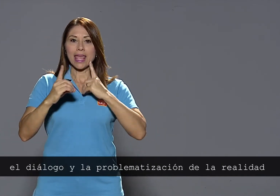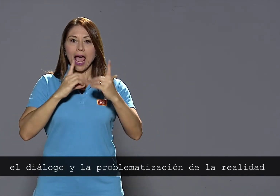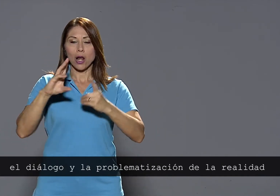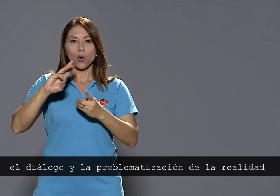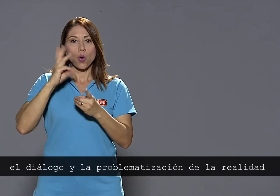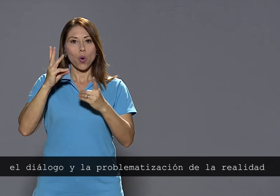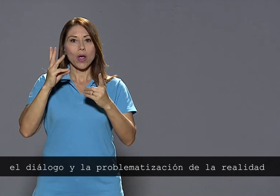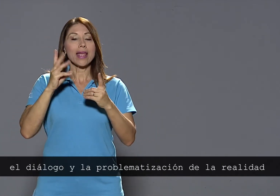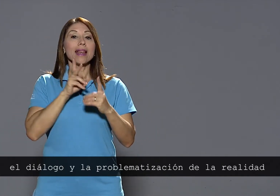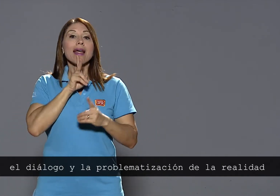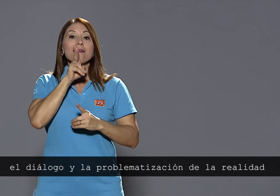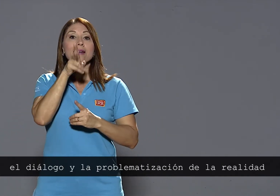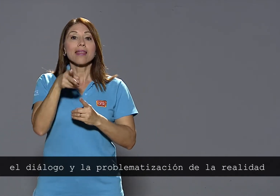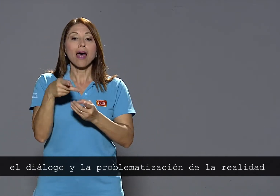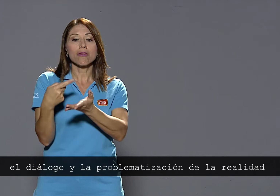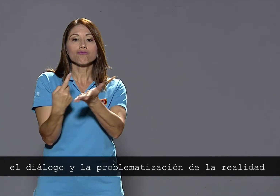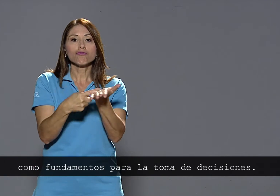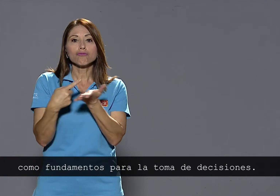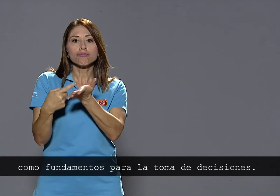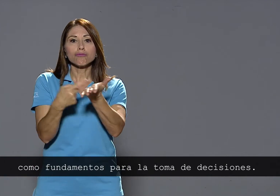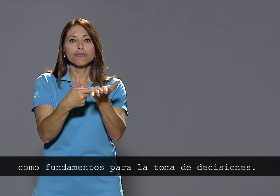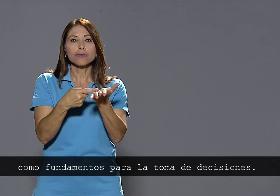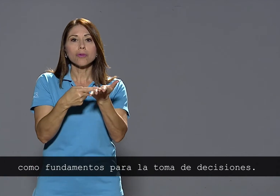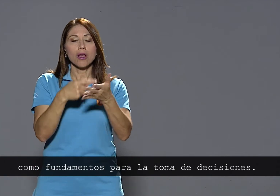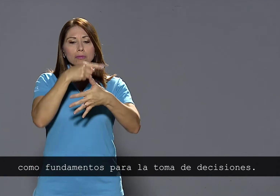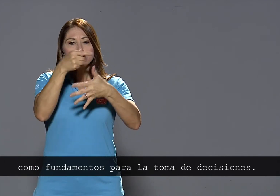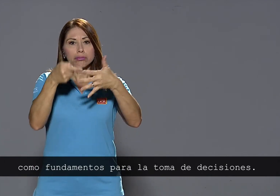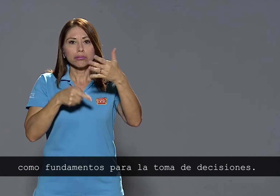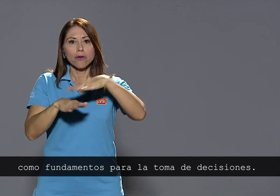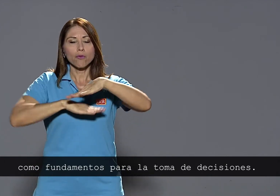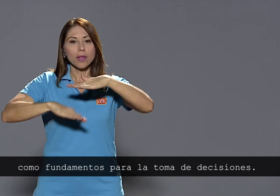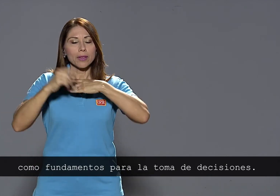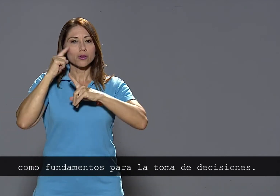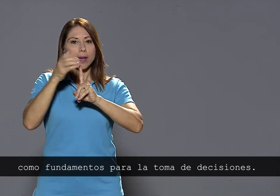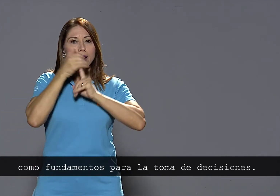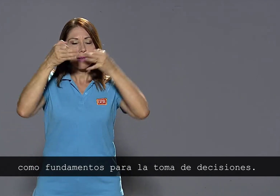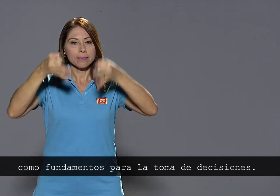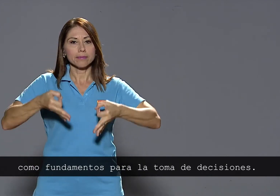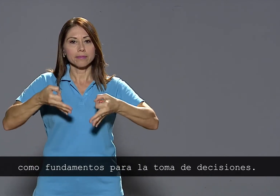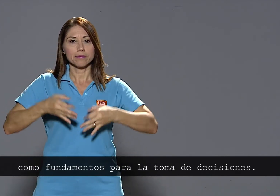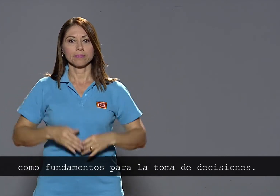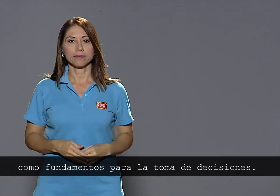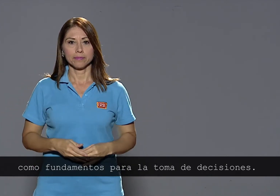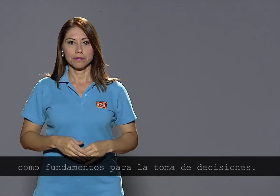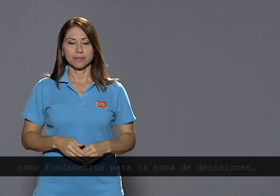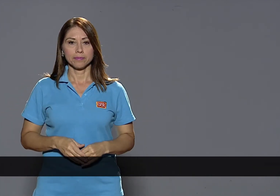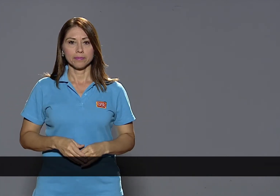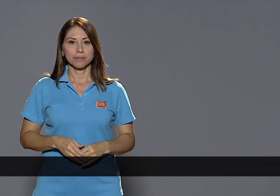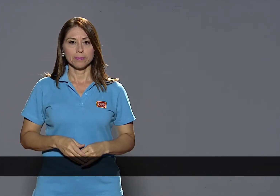diálogo y la problematización de la realidad como fundamentos para la toma de decisiones.